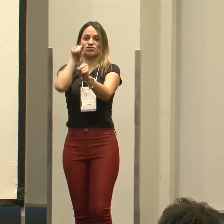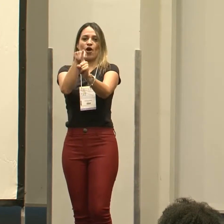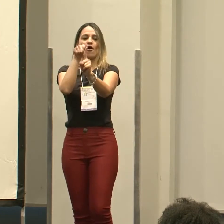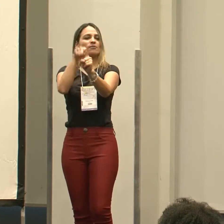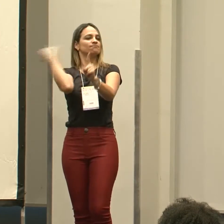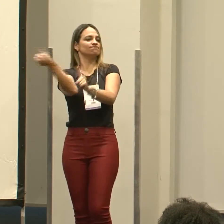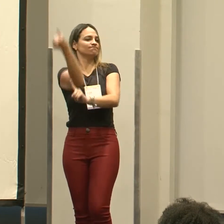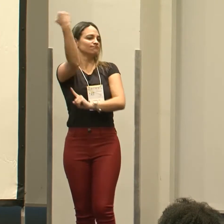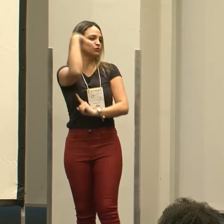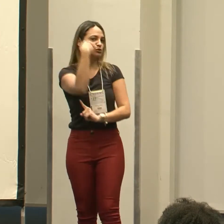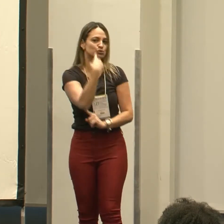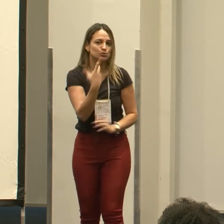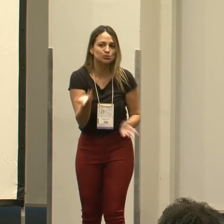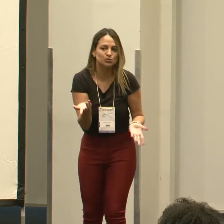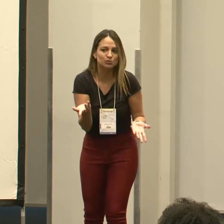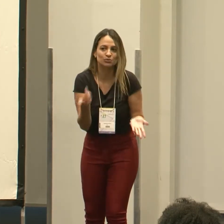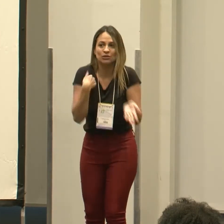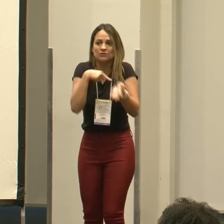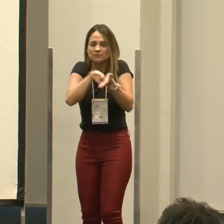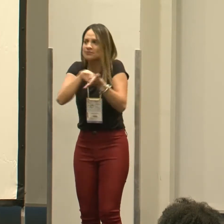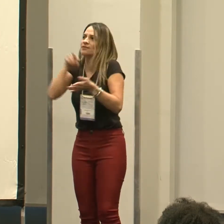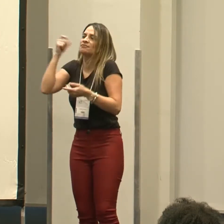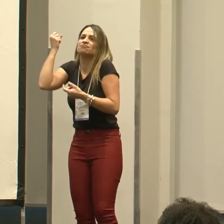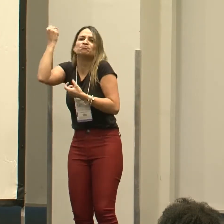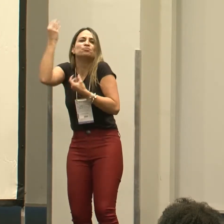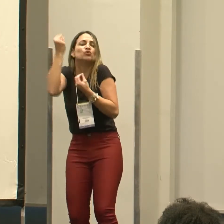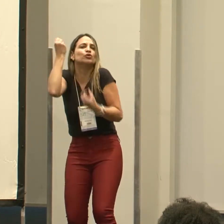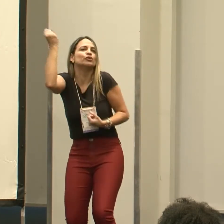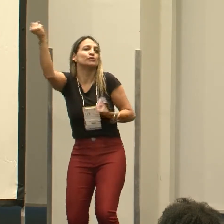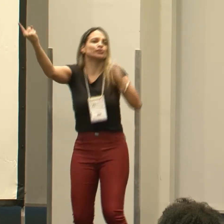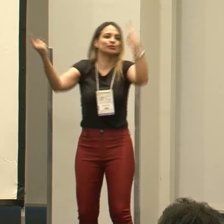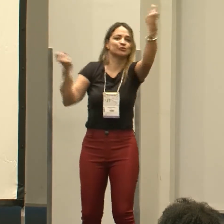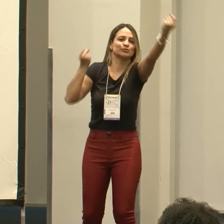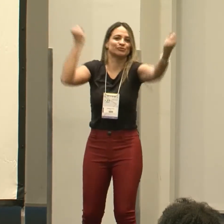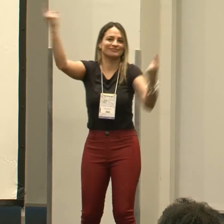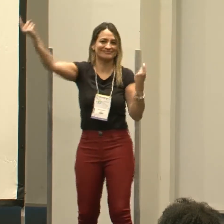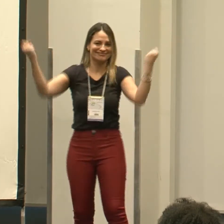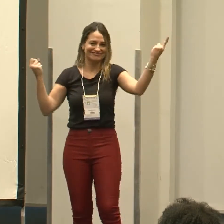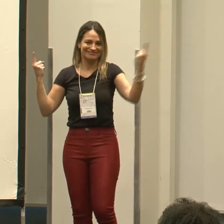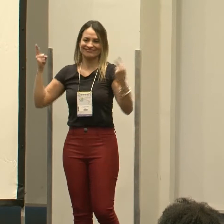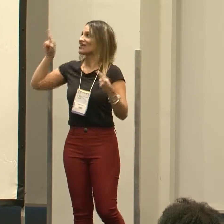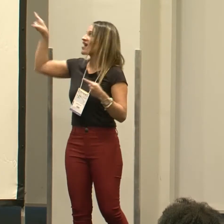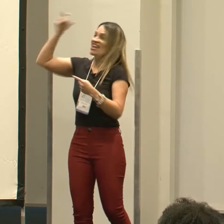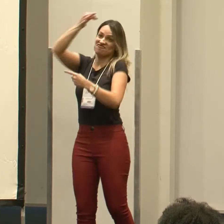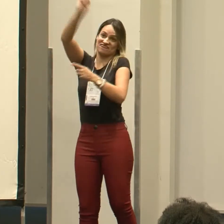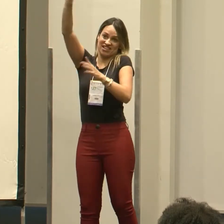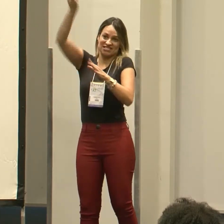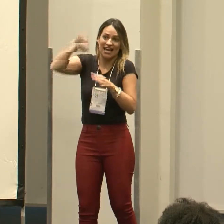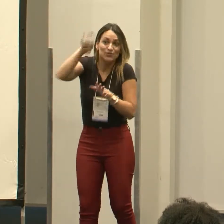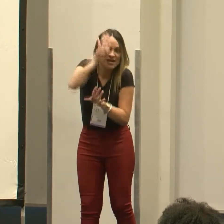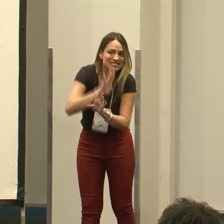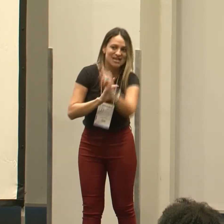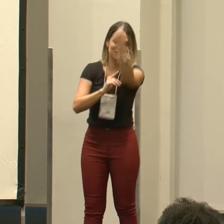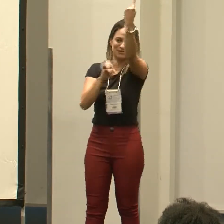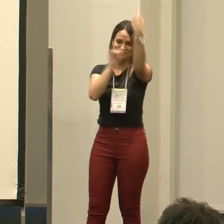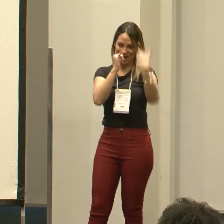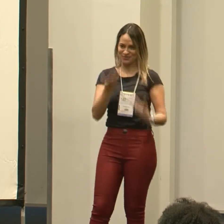Então a gente tem que lutar pela nossa história, pela história dos surdos, pesquisar, porque é difícil, né?